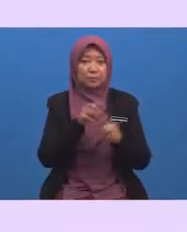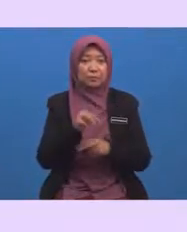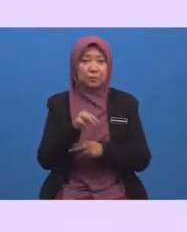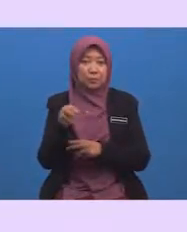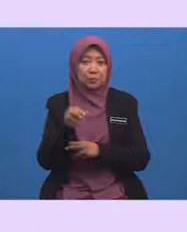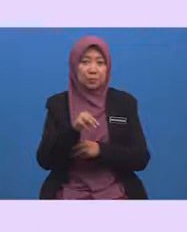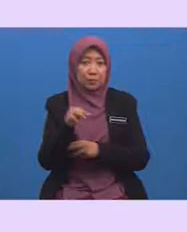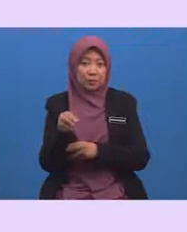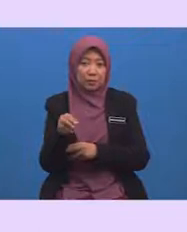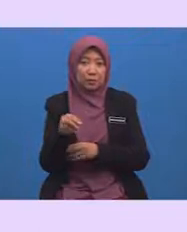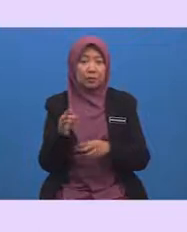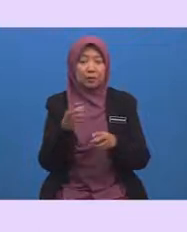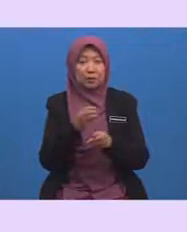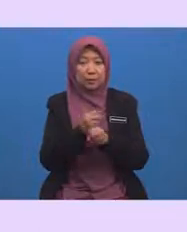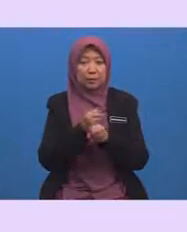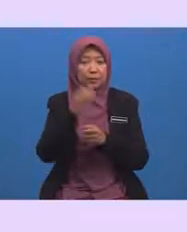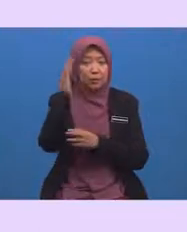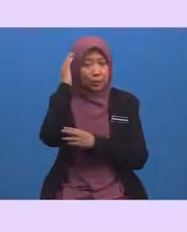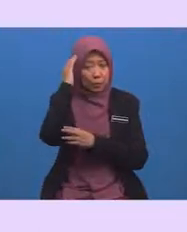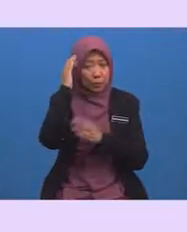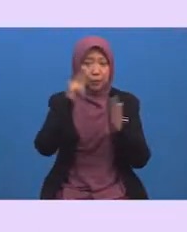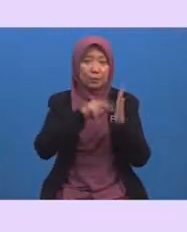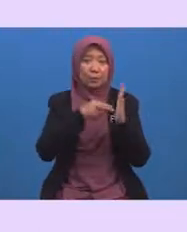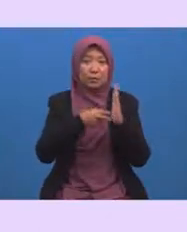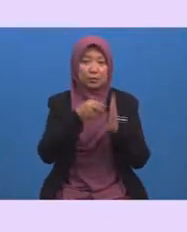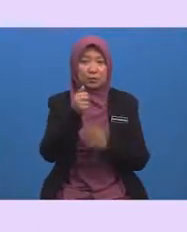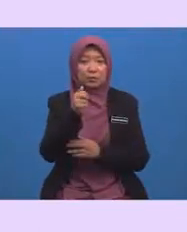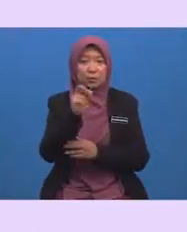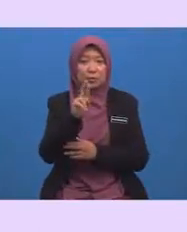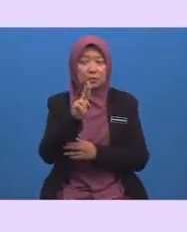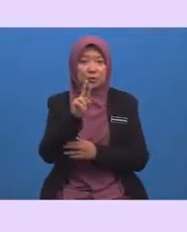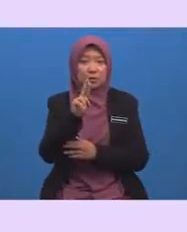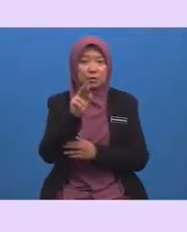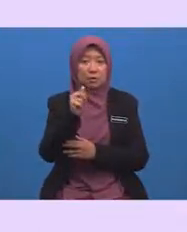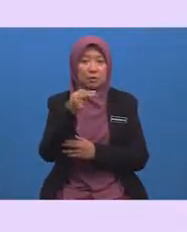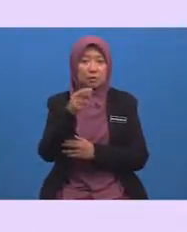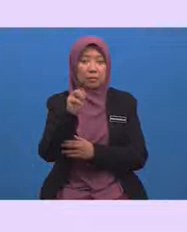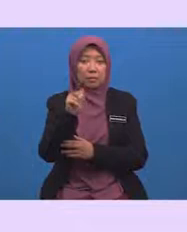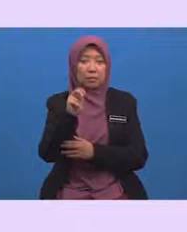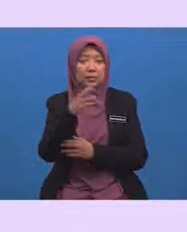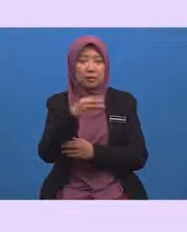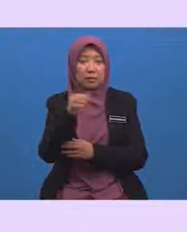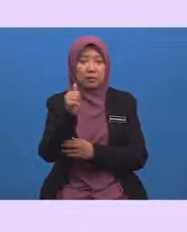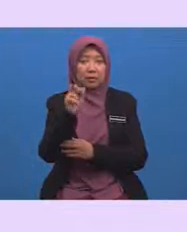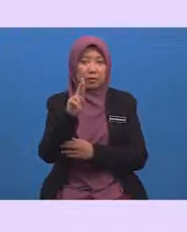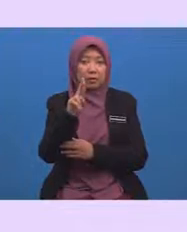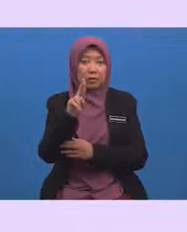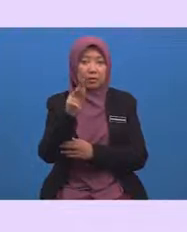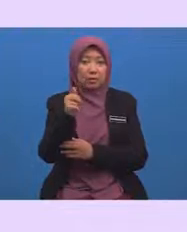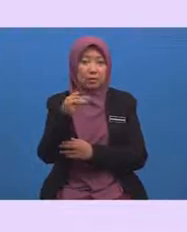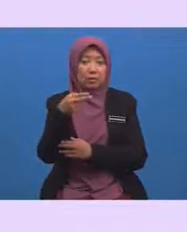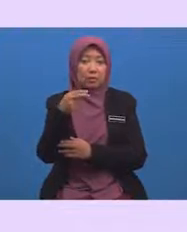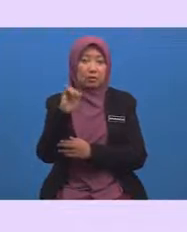murid-murid dapat menyebut pengertian Ar-Rahman dan Ar-Rahim. Yang